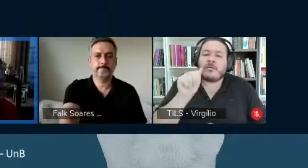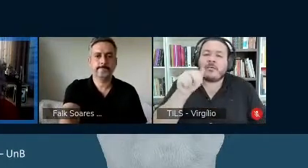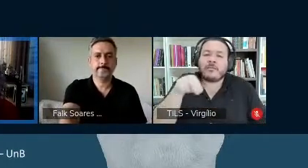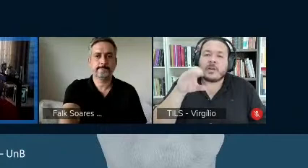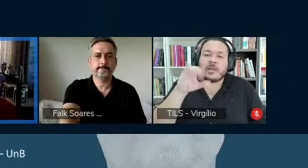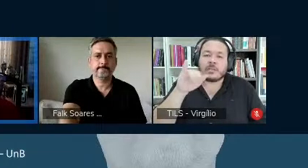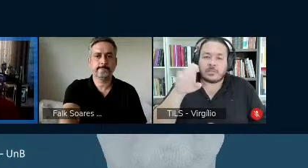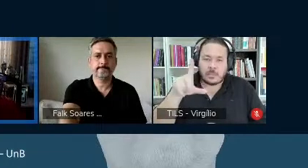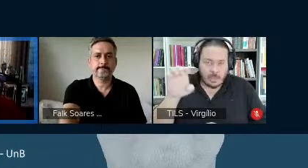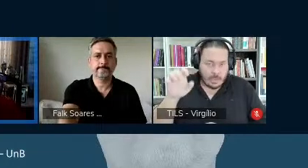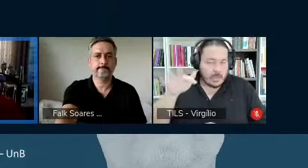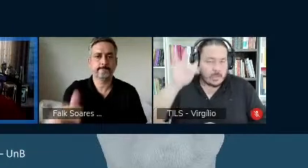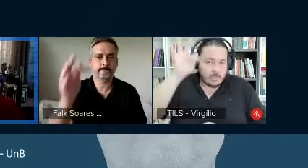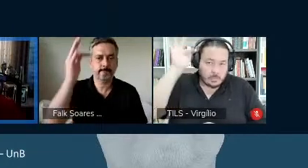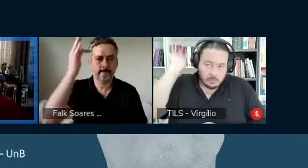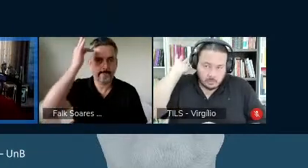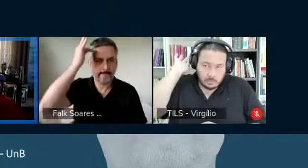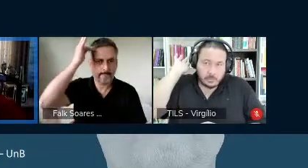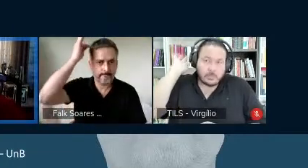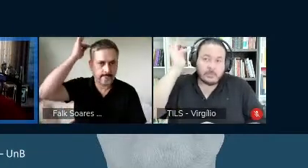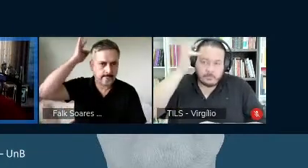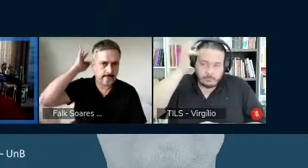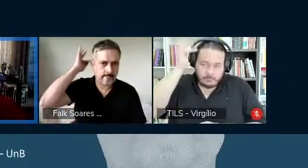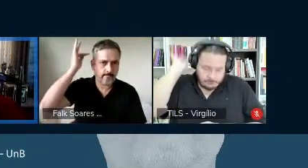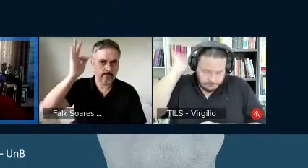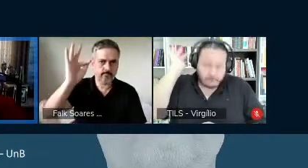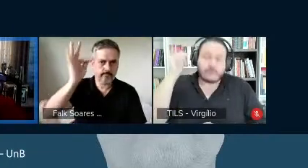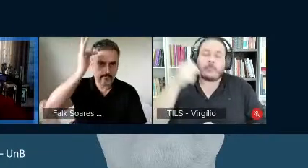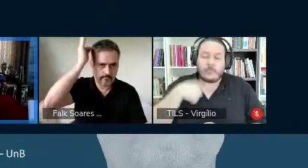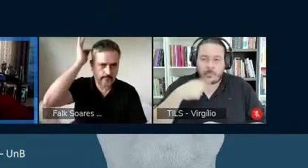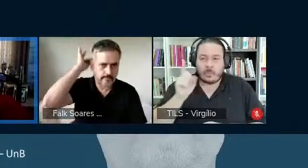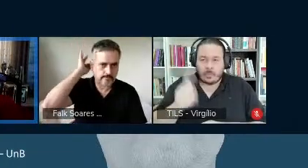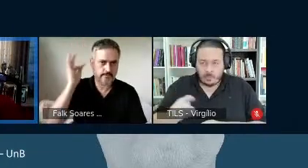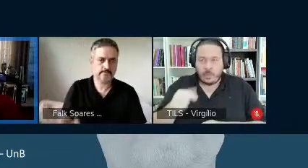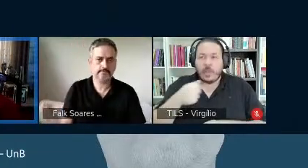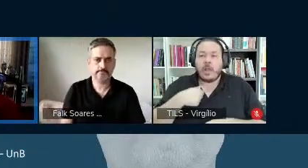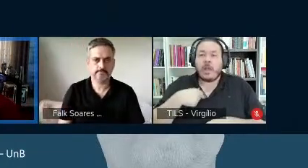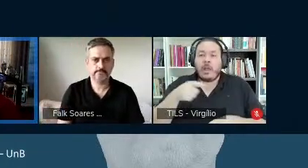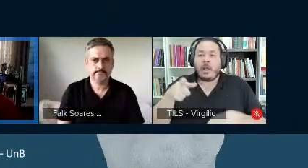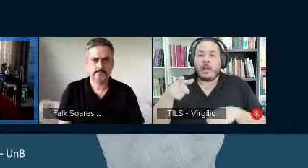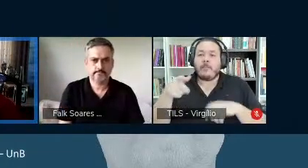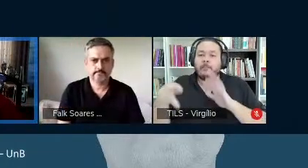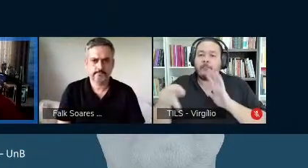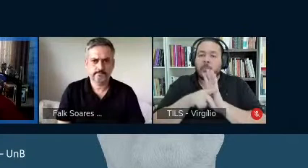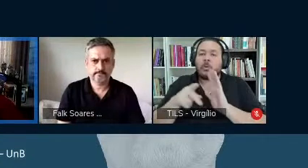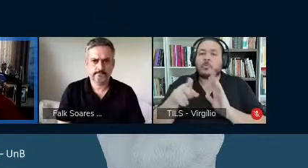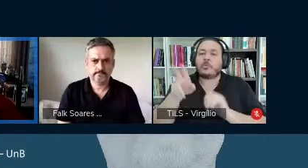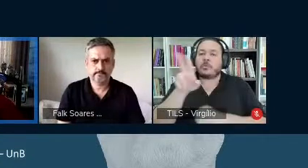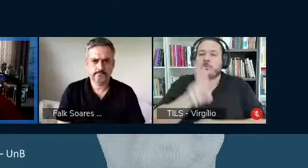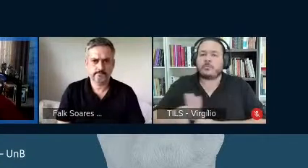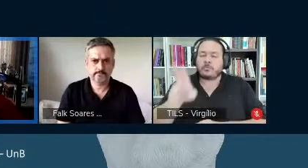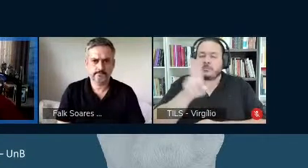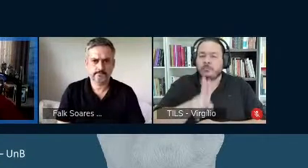Martins, que é membro efetivo externo da Universidade